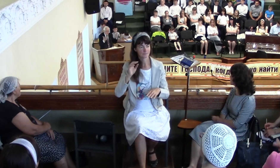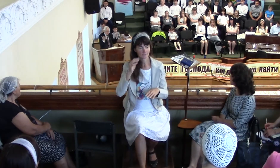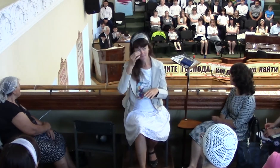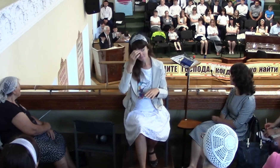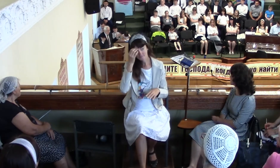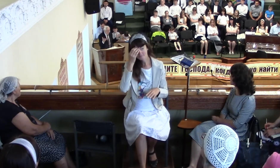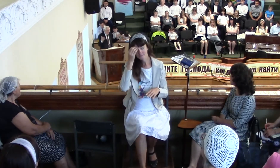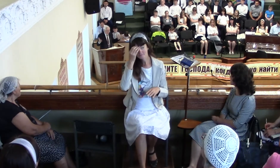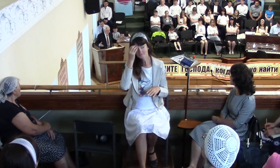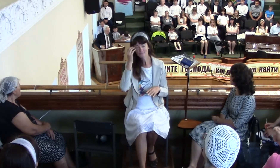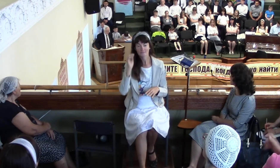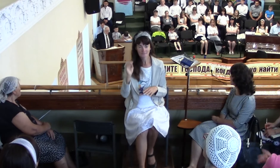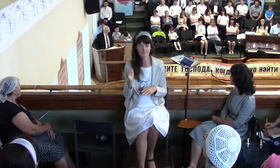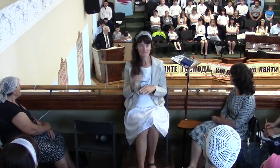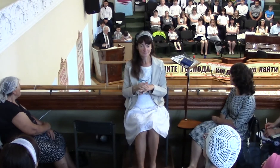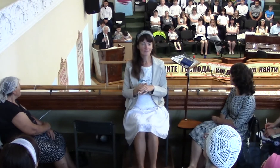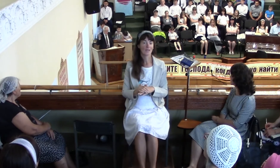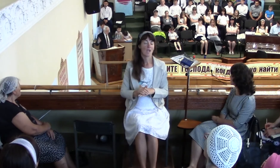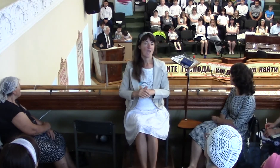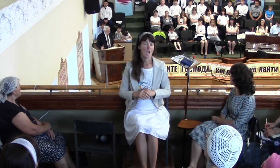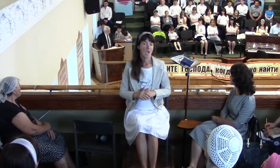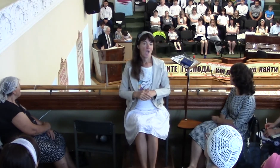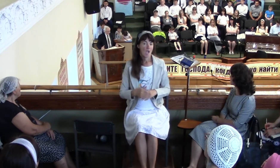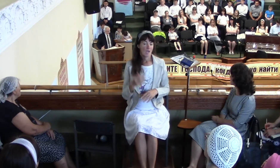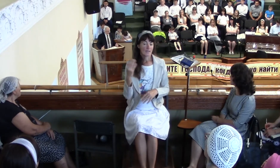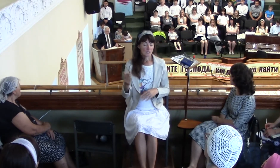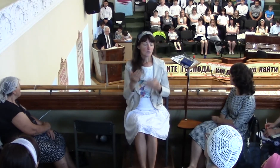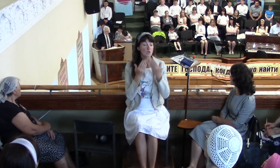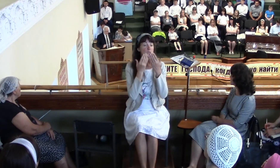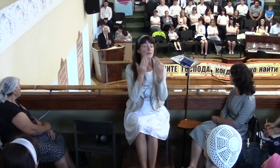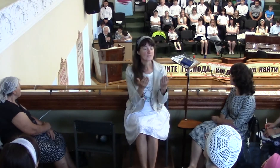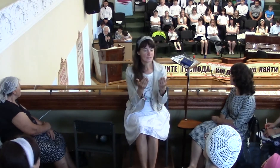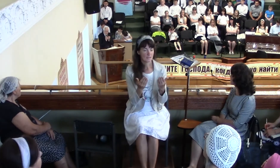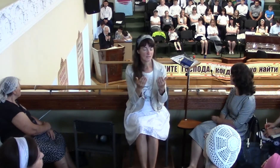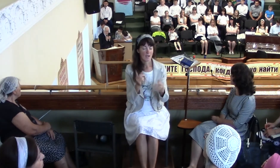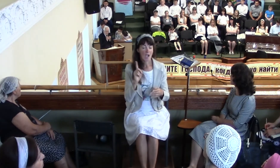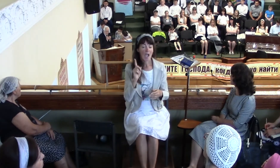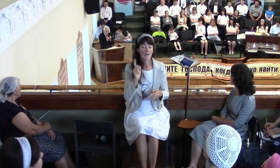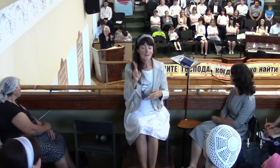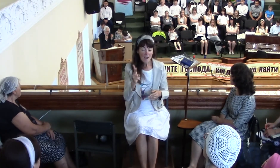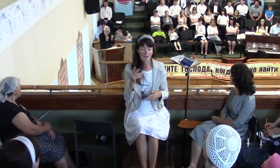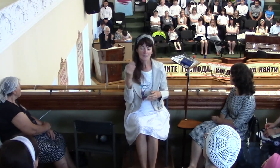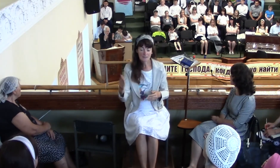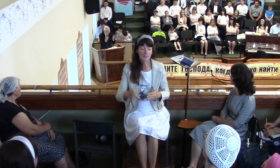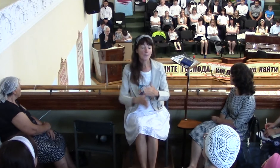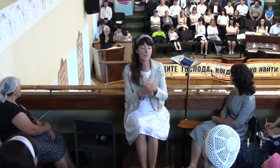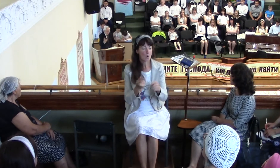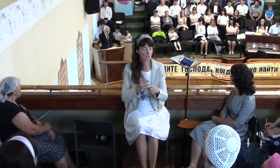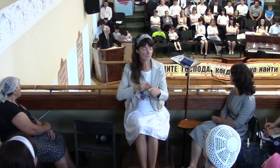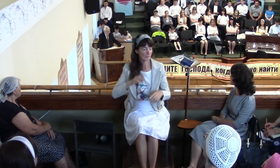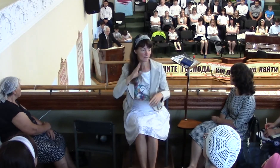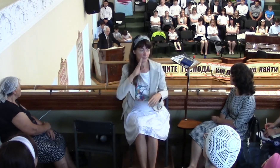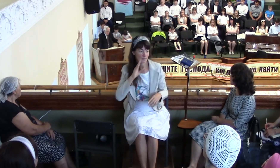не выдержал. Я забыл сейчас. Это метлом информация пролетела для меня. Друзья дорогие, а вот